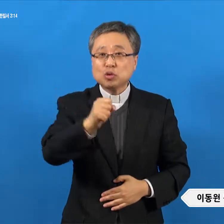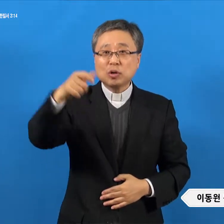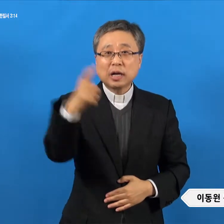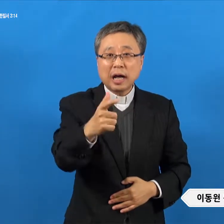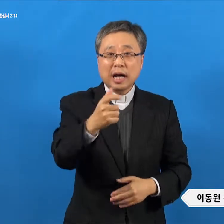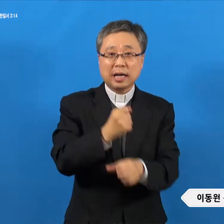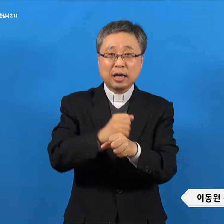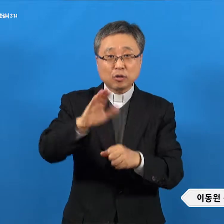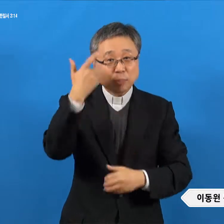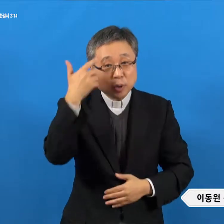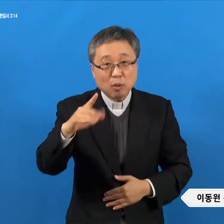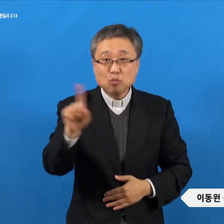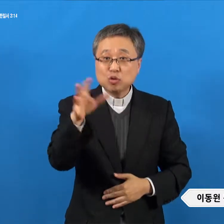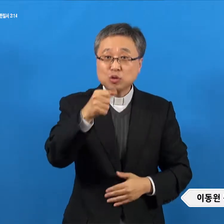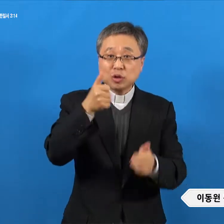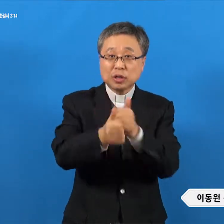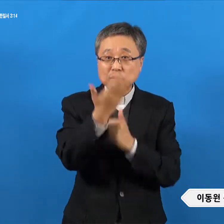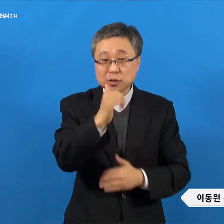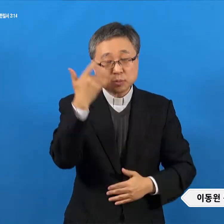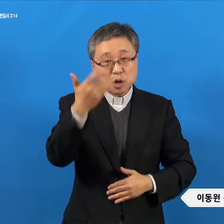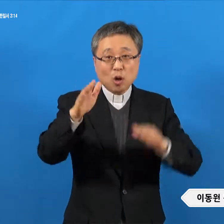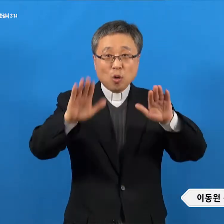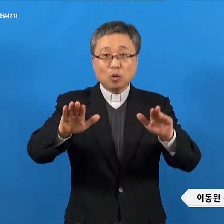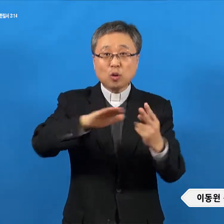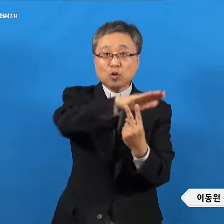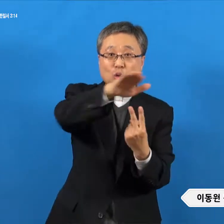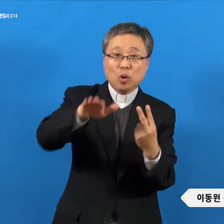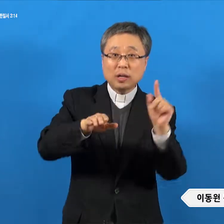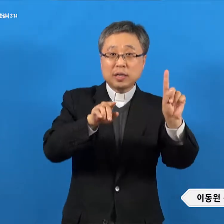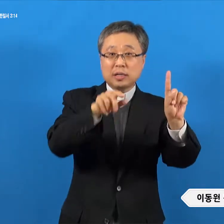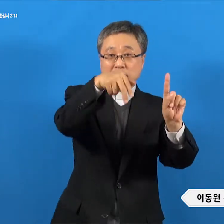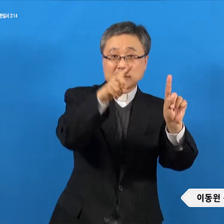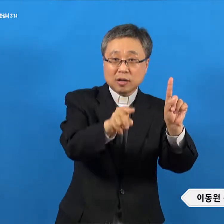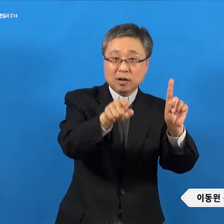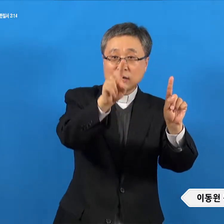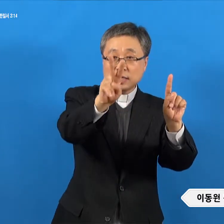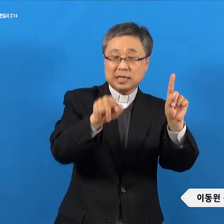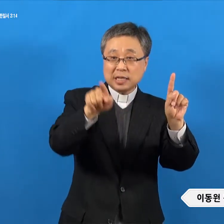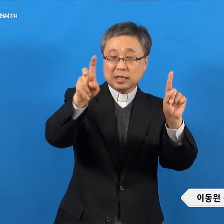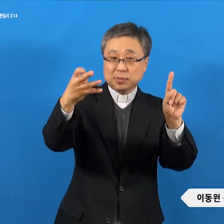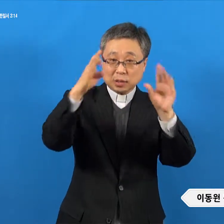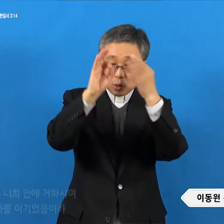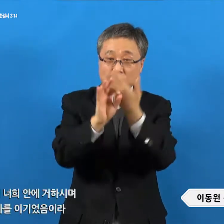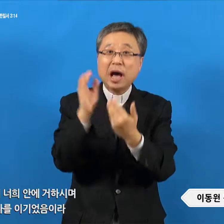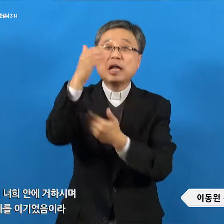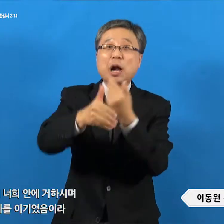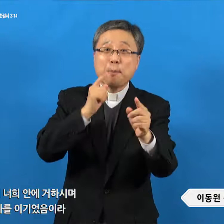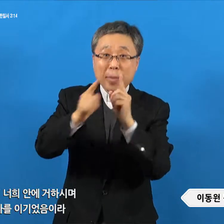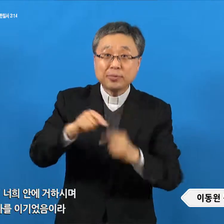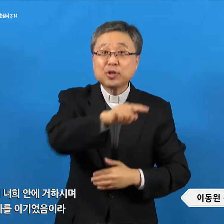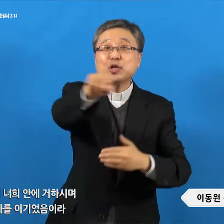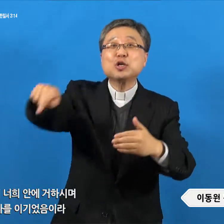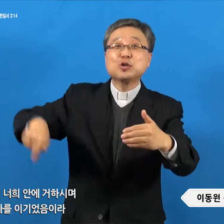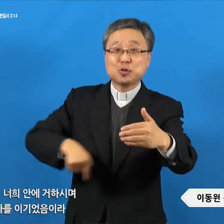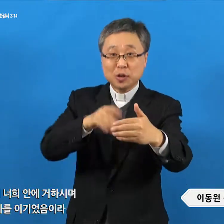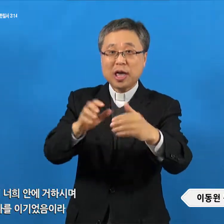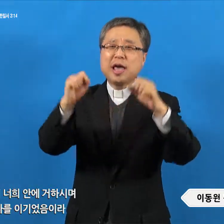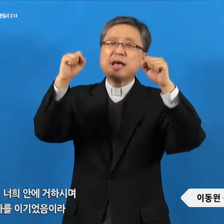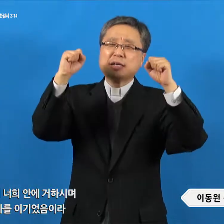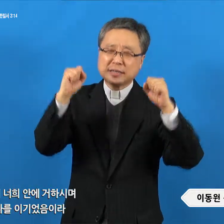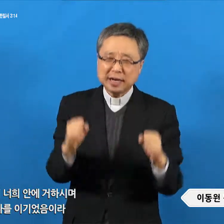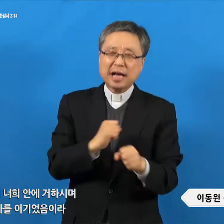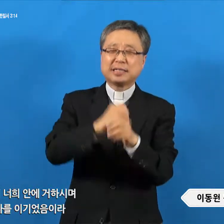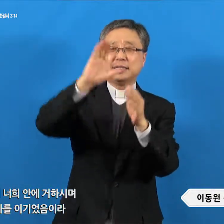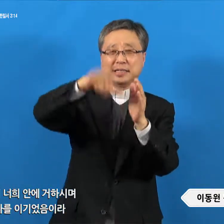강해져요? 무엇으로 이길 수가 있어요? 오늘 요한일서 2장 14절을 다시 보시면 하나님의 말씀이 너희 안에 거하실